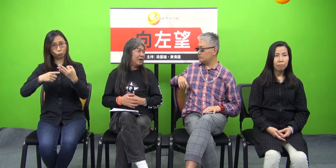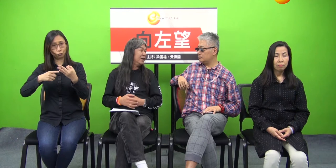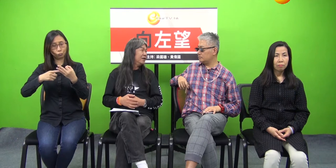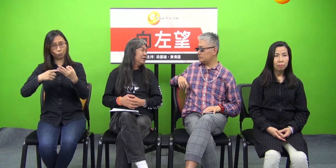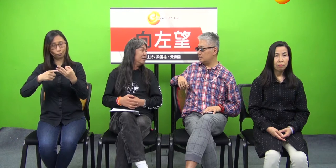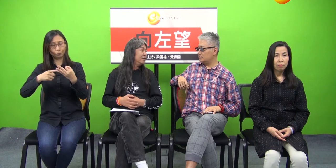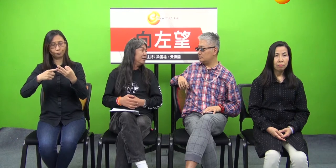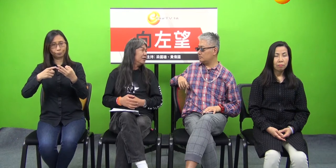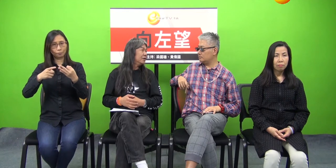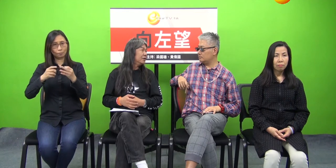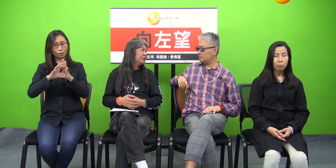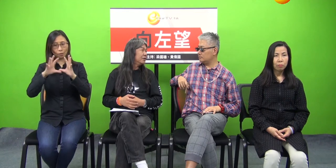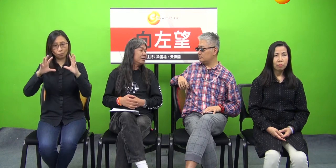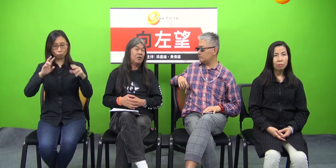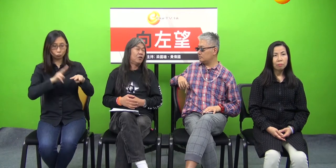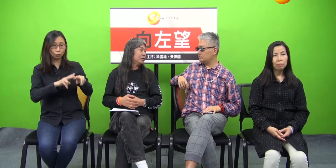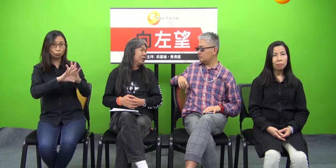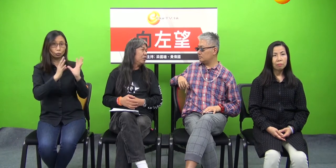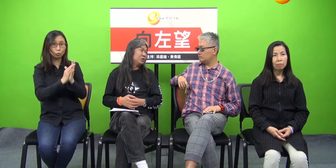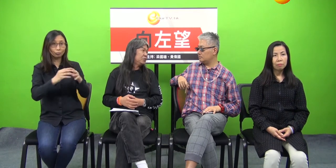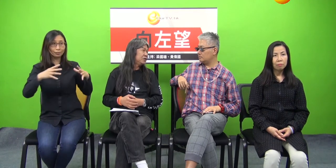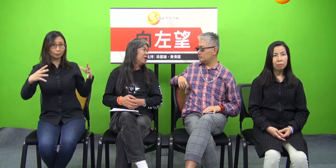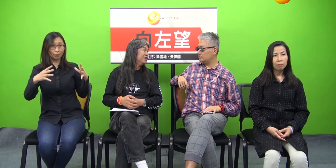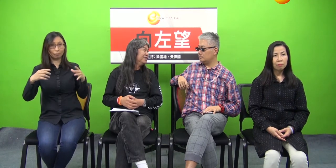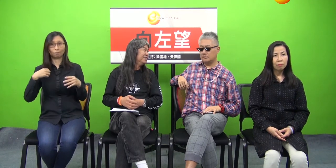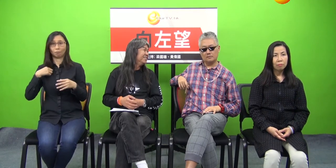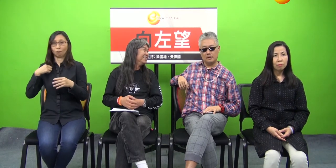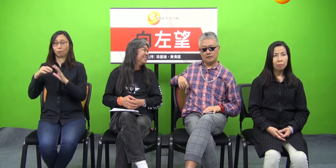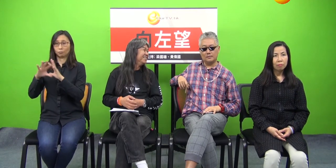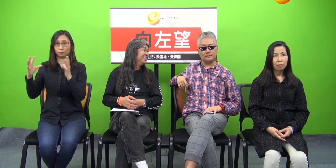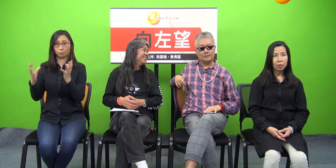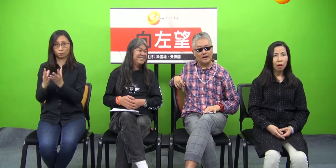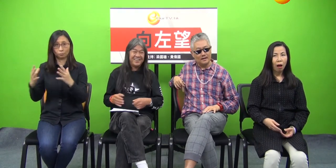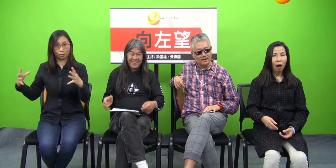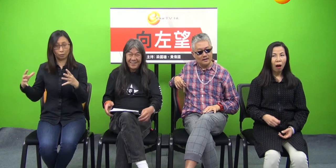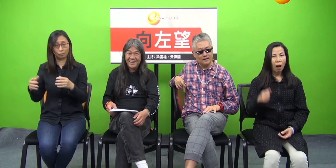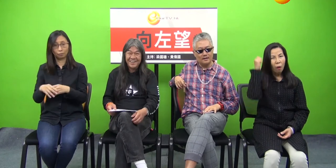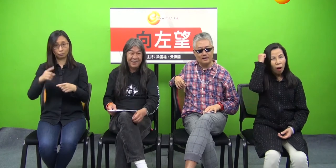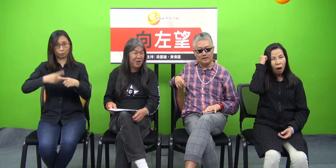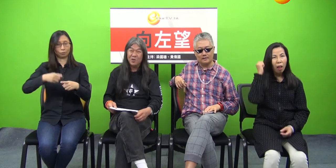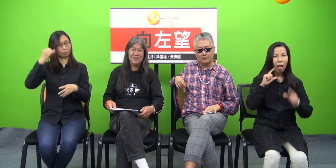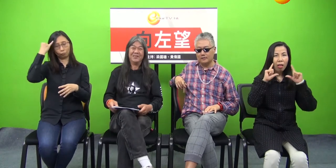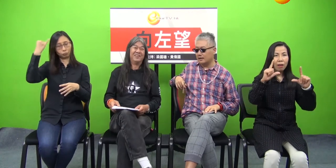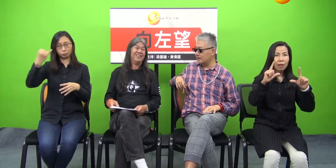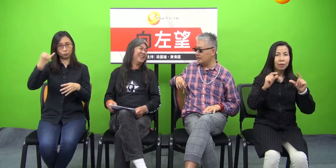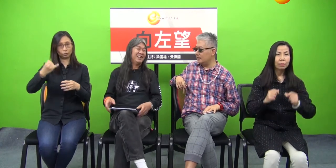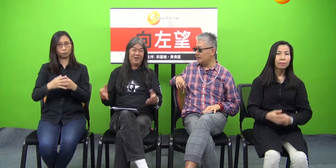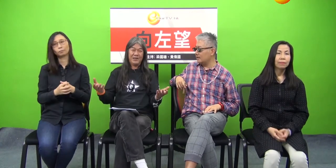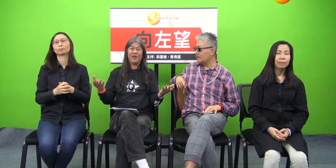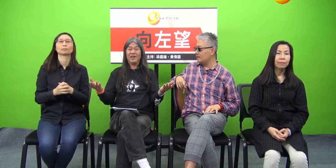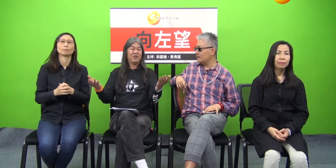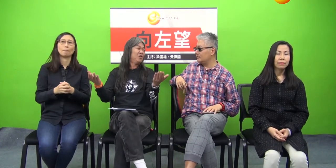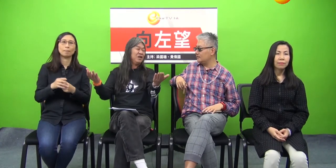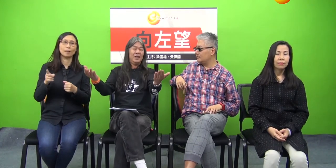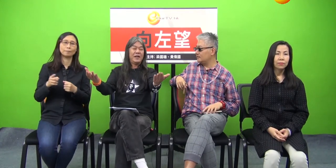大咧？哦，這個我都不知道。 哇，咁難答噶？ 係啊，佢我都唔知道，因為佢的